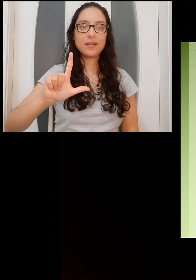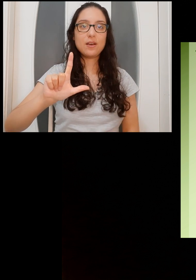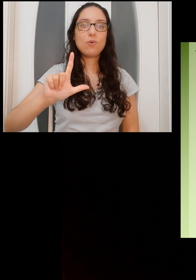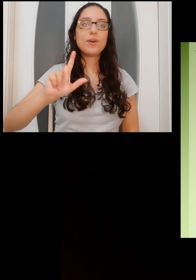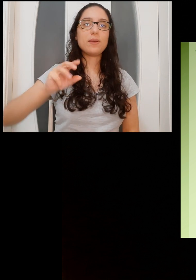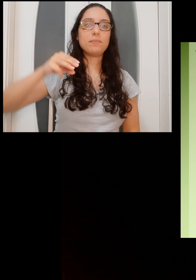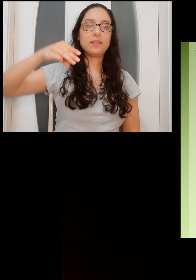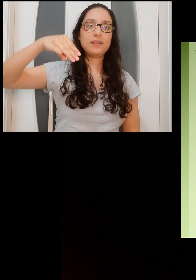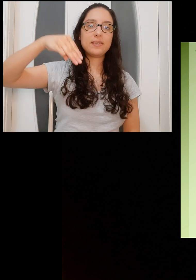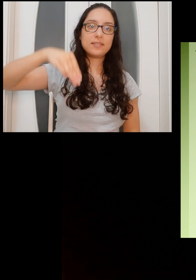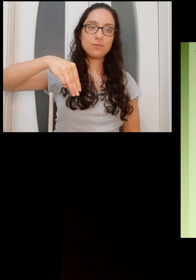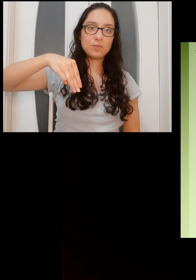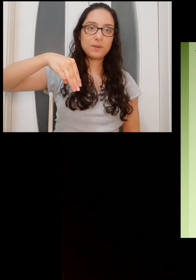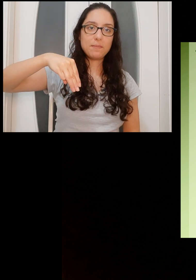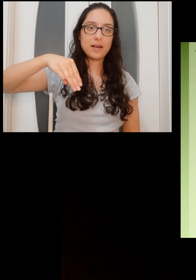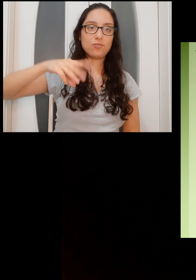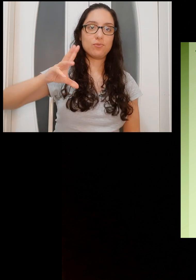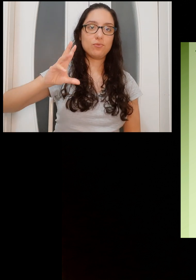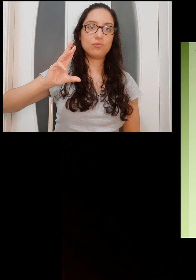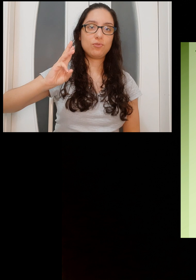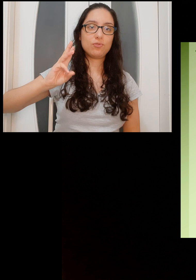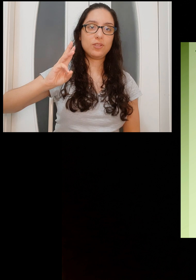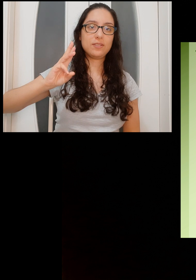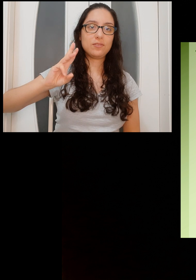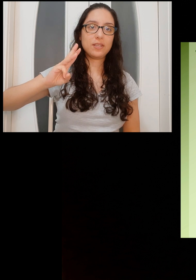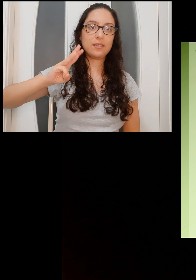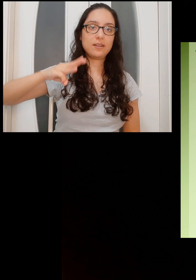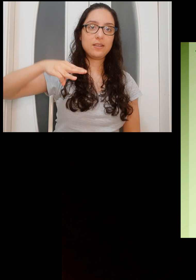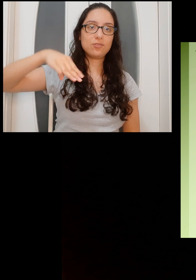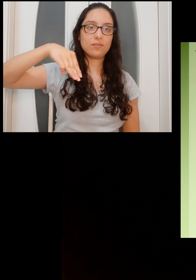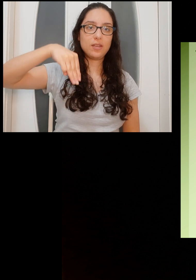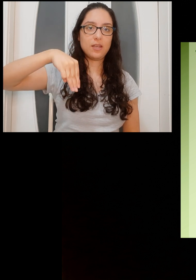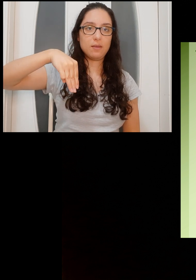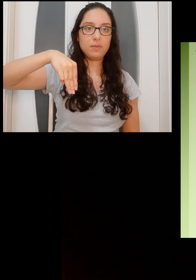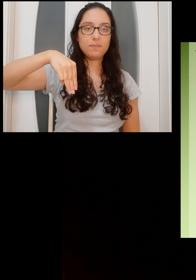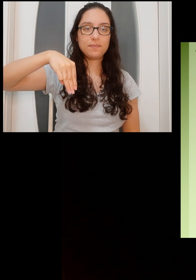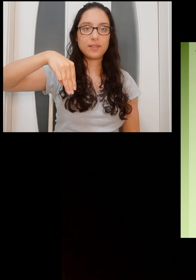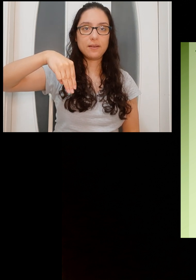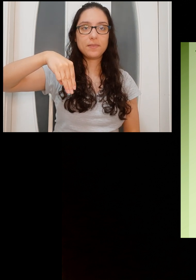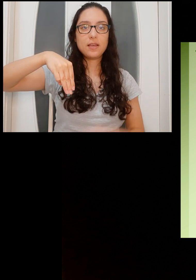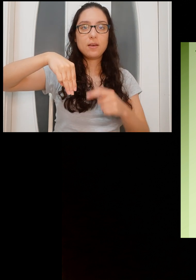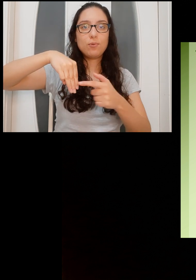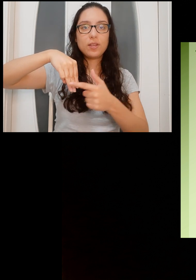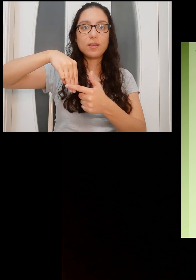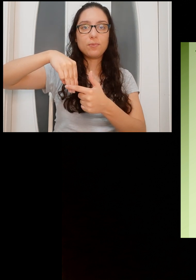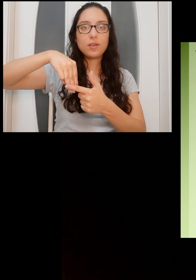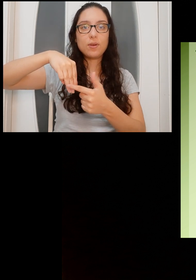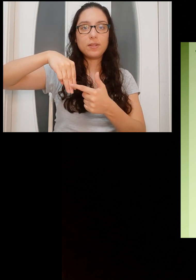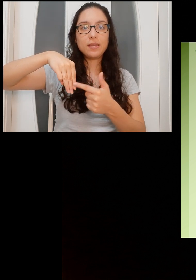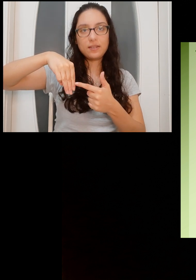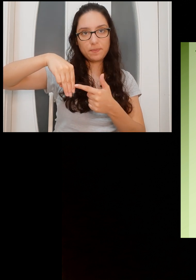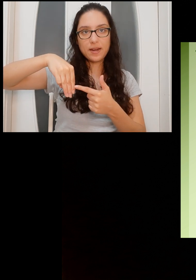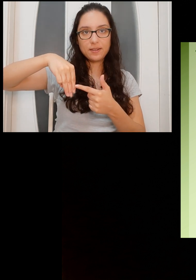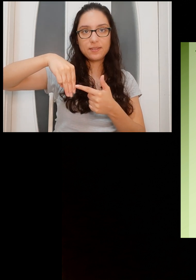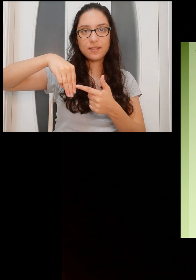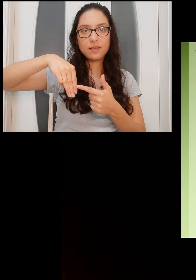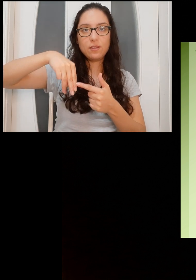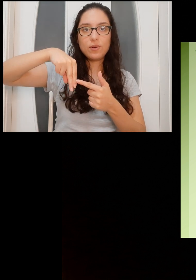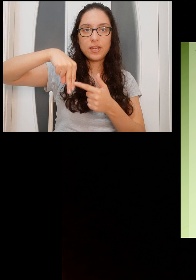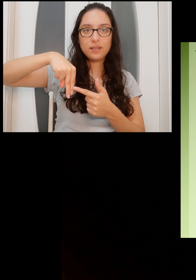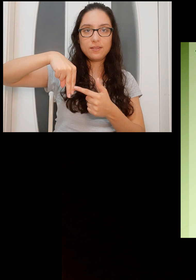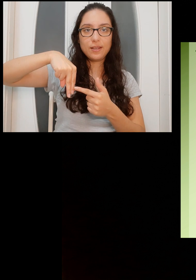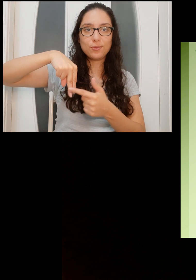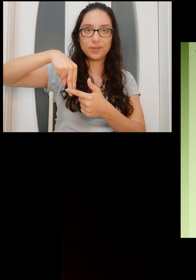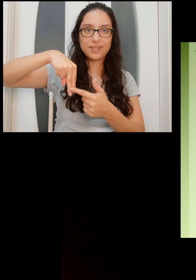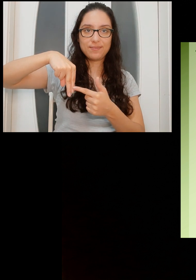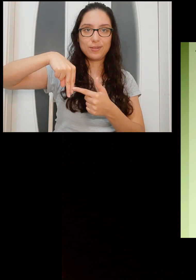L. O M, 3 dedos pra baixo. Os outros 2 dedos aqui atrás, ó. M, tá? Por quê? Porque o M tem 3 pernas, né? E